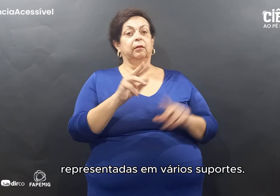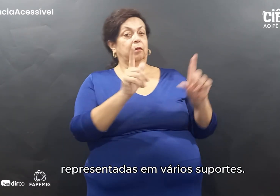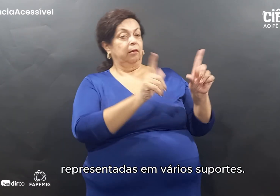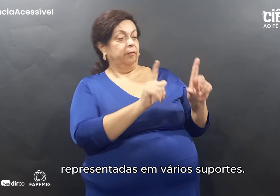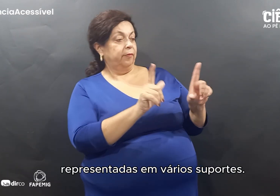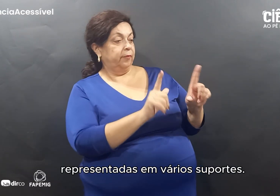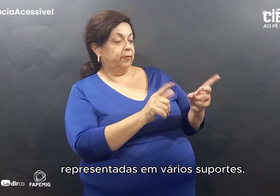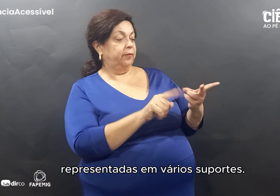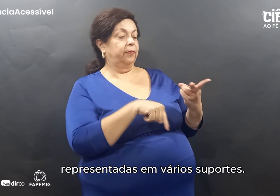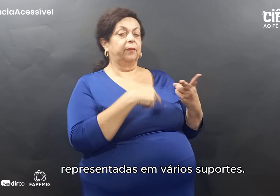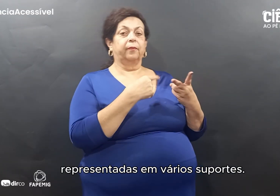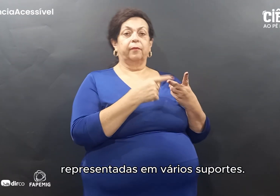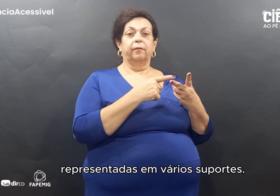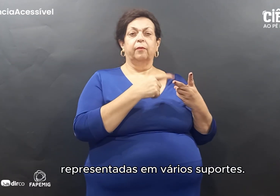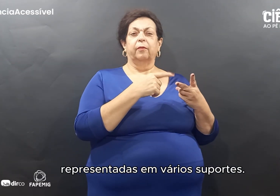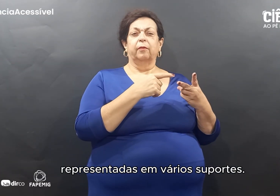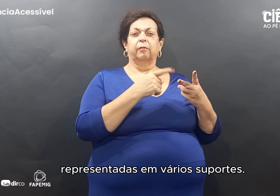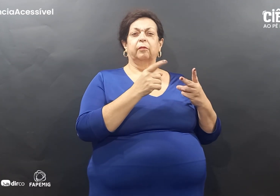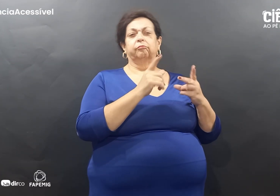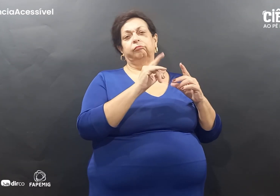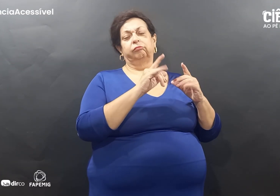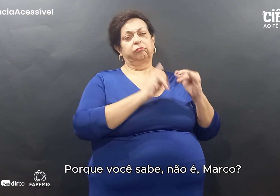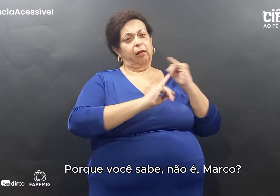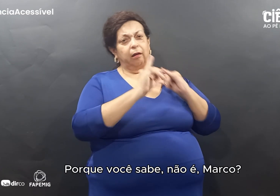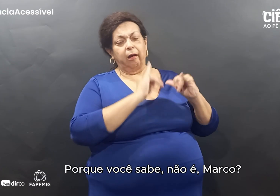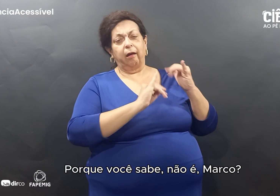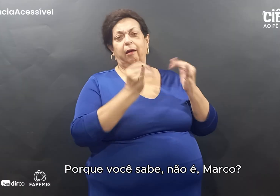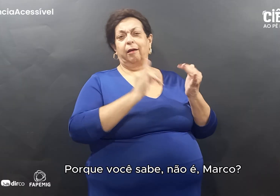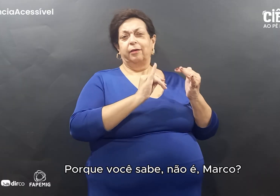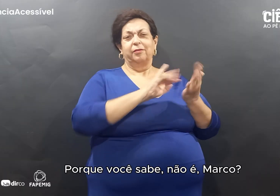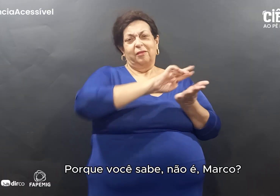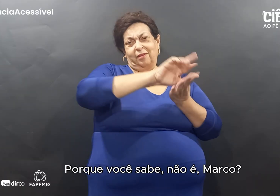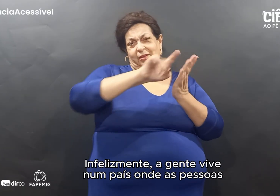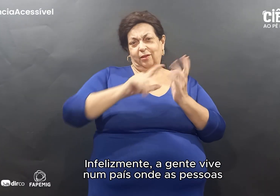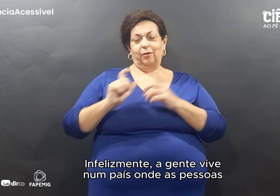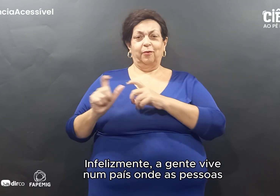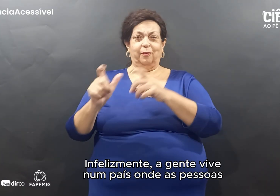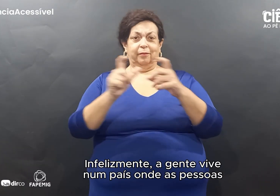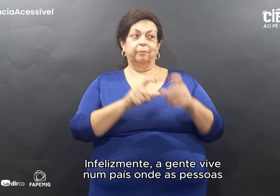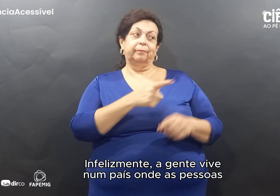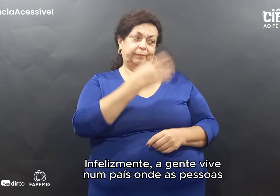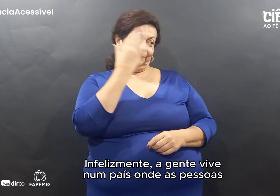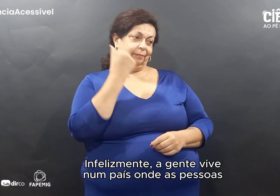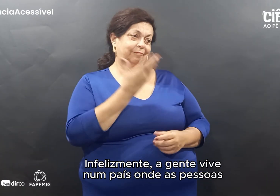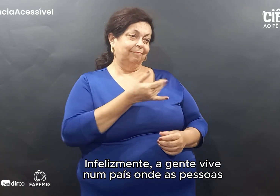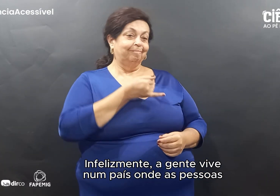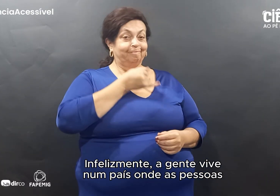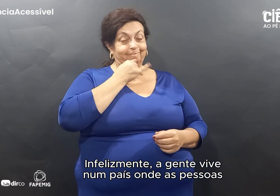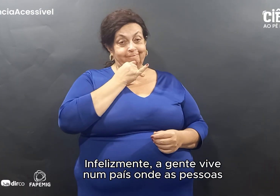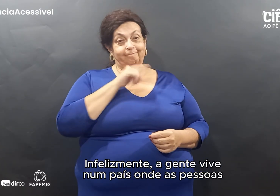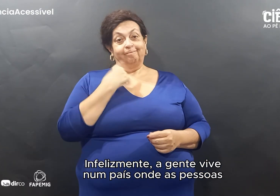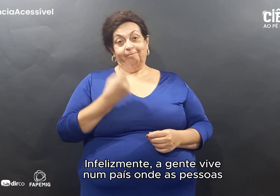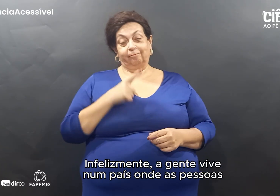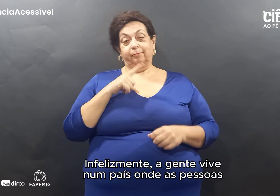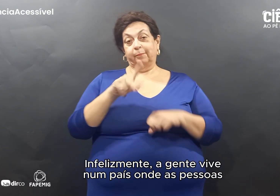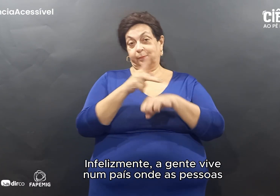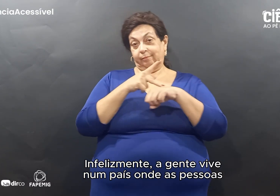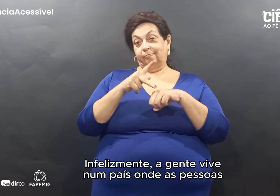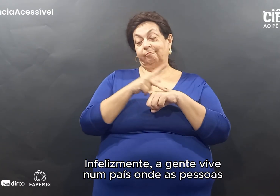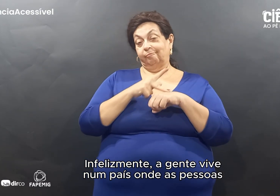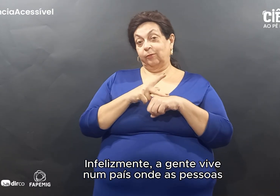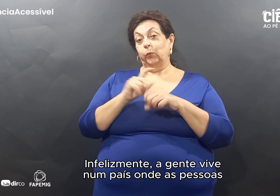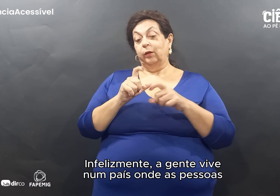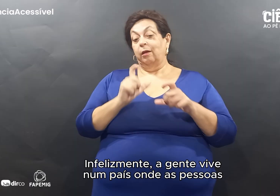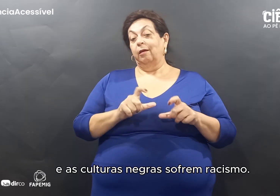mídia, representadas em vários suportes, porque você sabe, né, Marco, infelizmente a gente vive num país